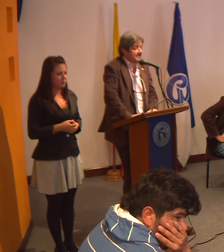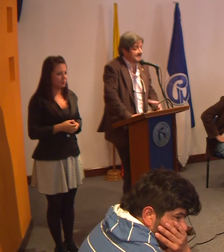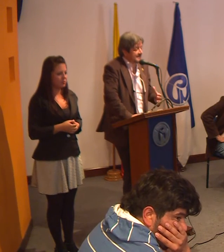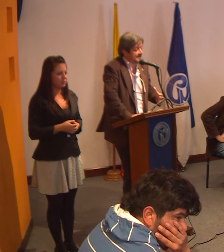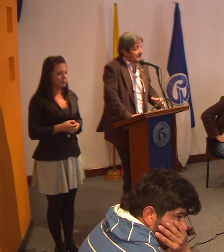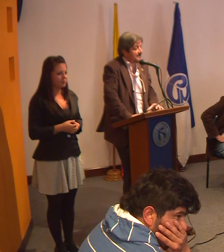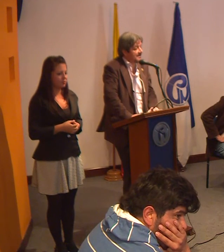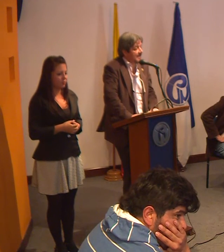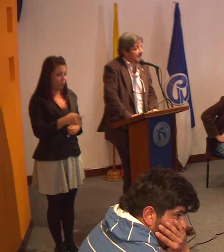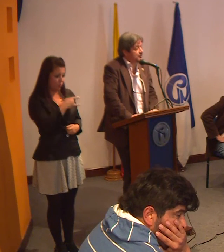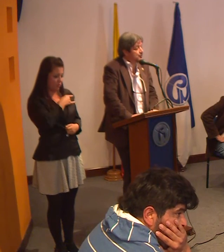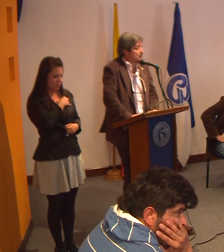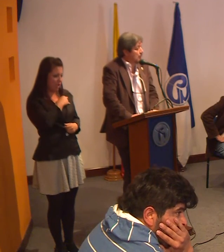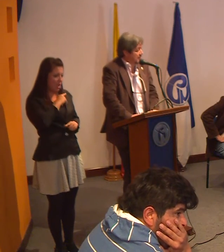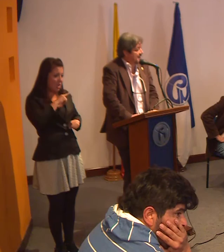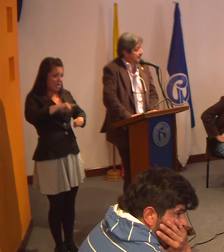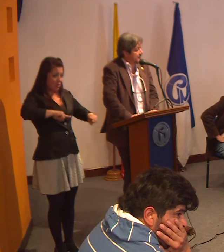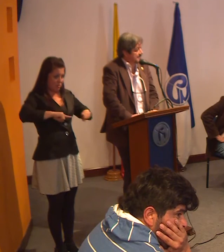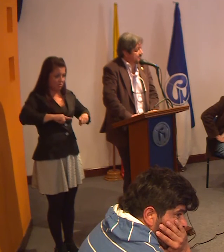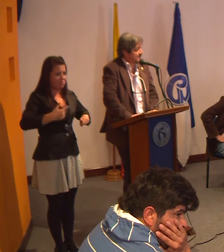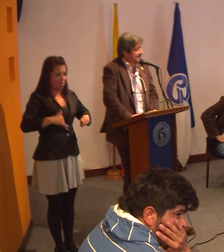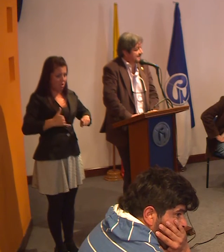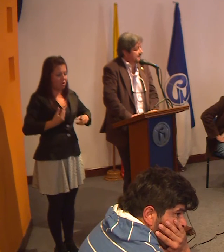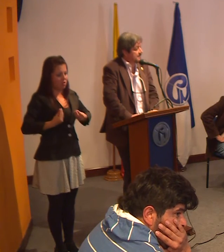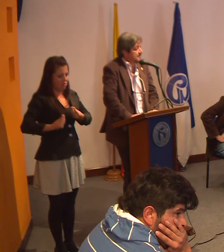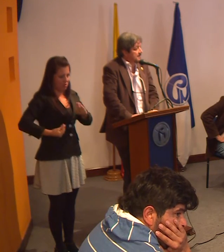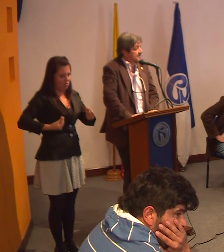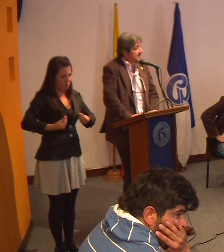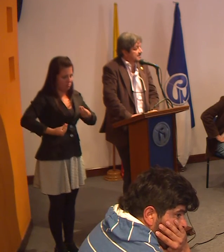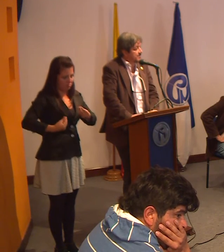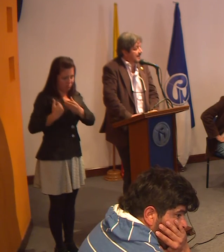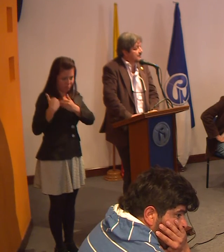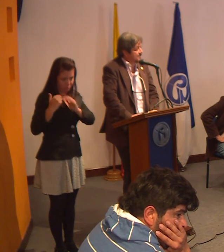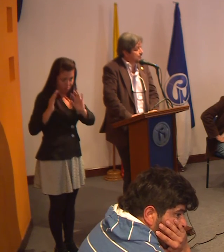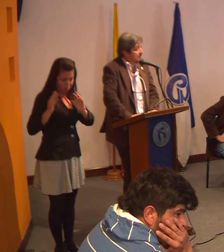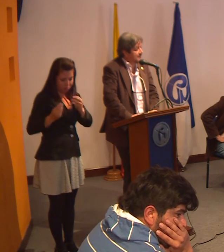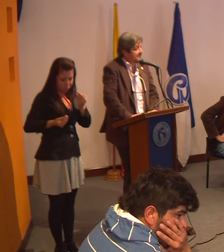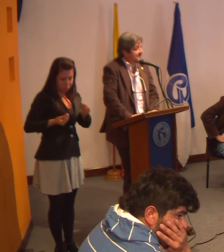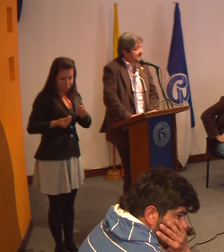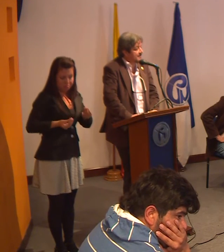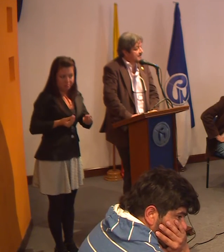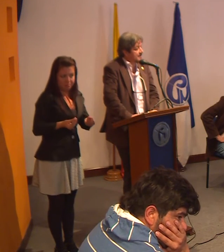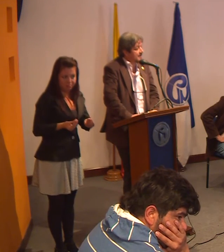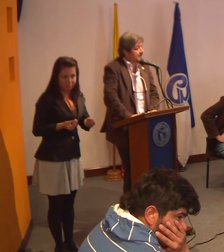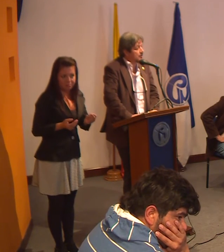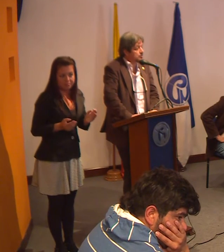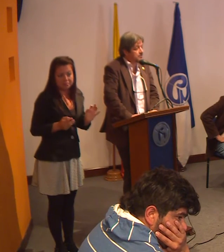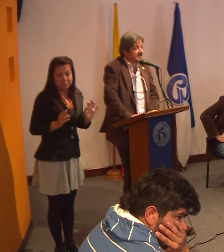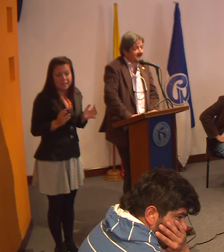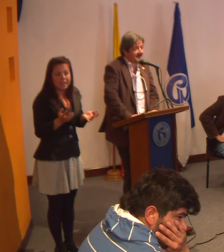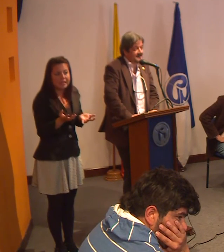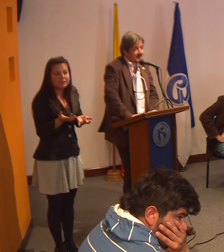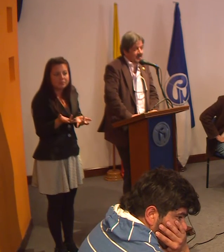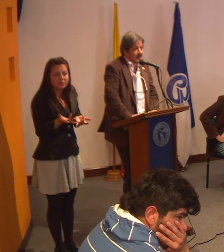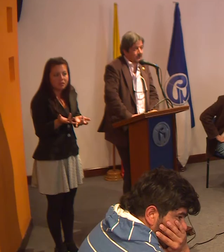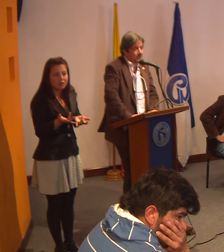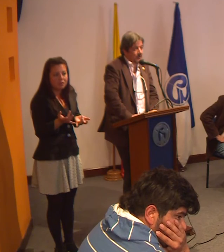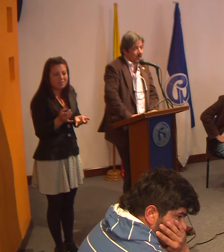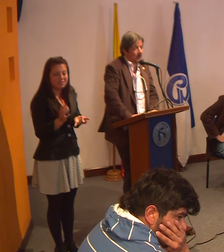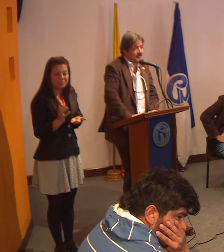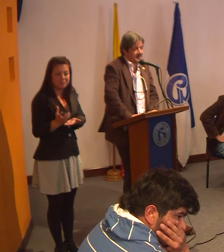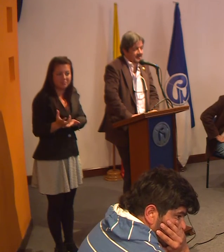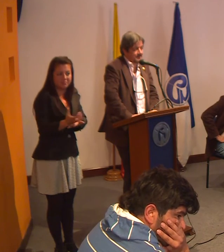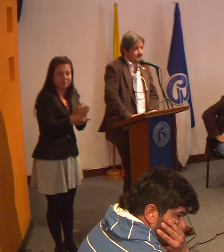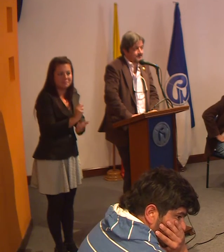universidad administrativamente ha hecho todo lo que le corresponde hacer y esperamos indudablemente que los niveles de